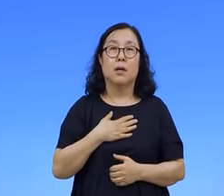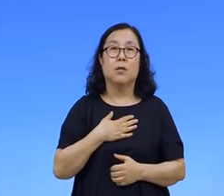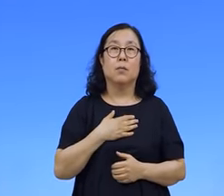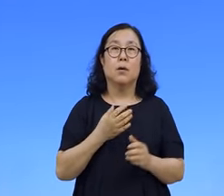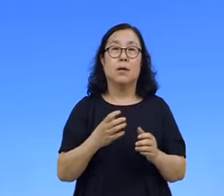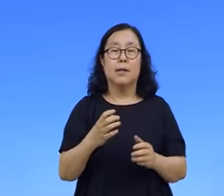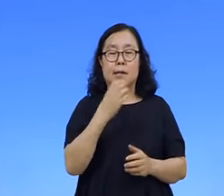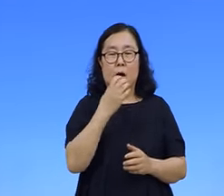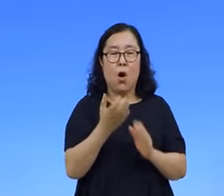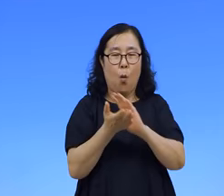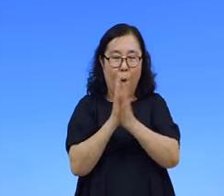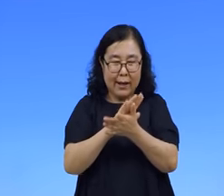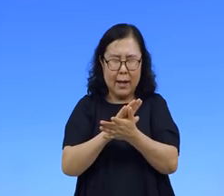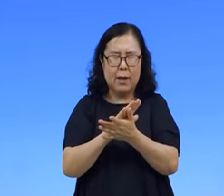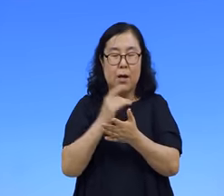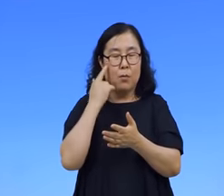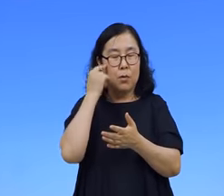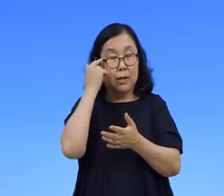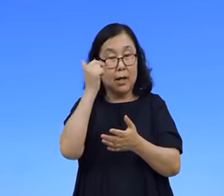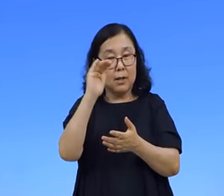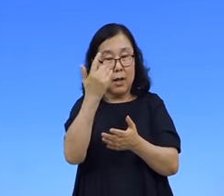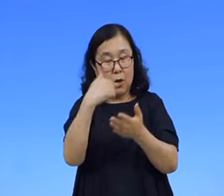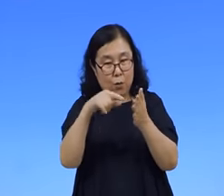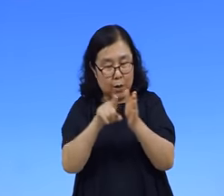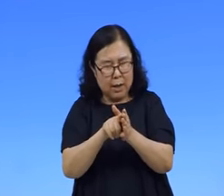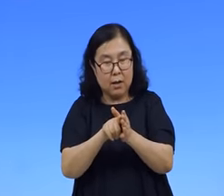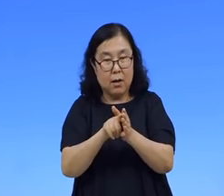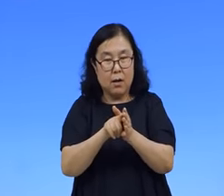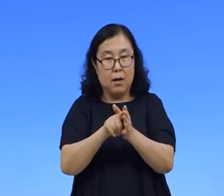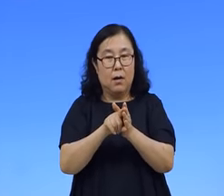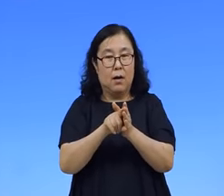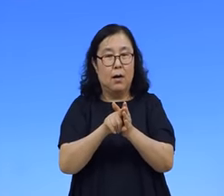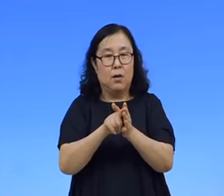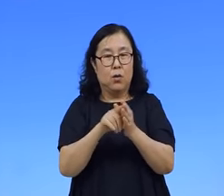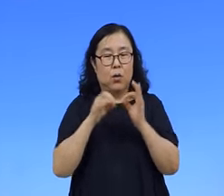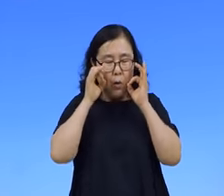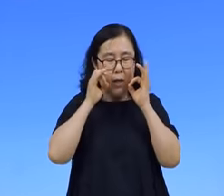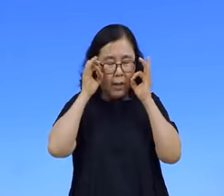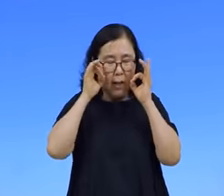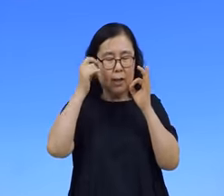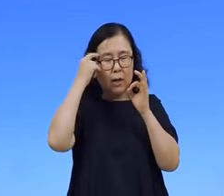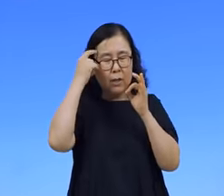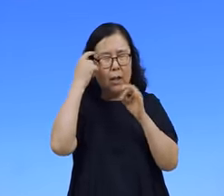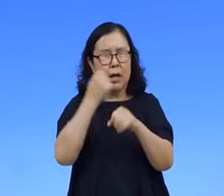한번 성화된 목사를 위해 성경 한번 던져야 되겠다. 아직까지 못 던지고 있습니다.